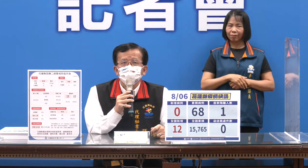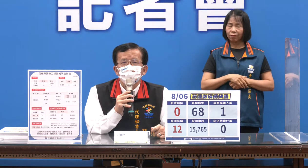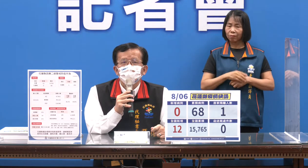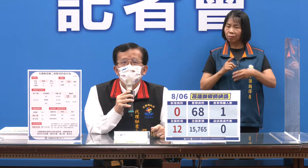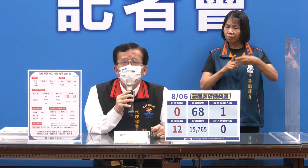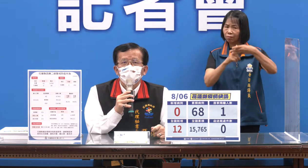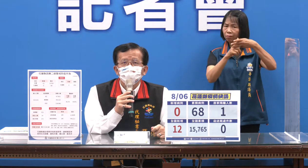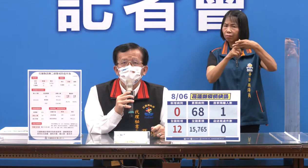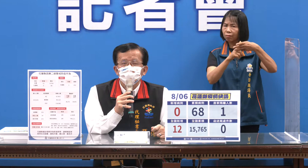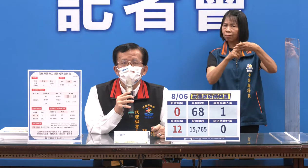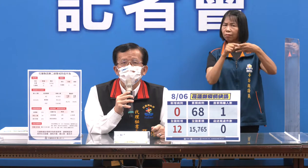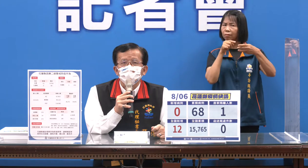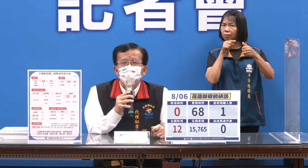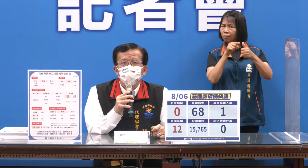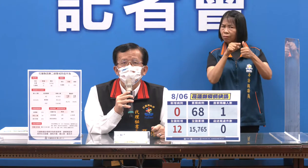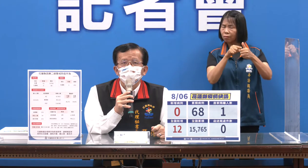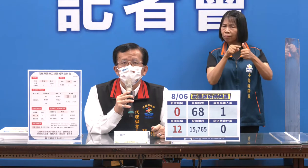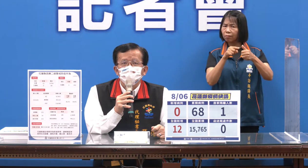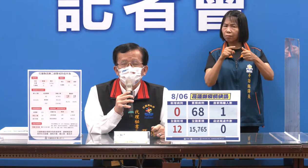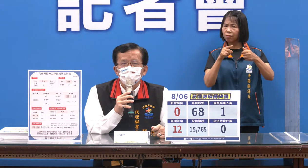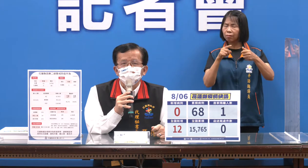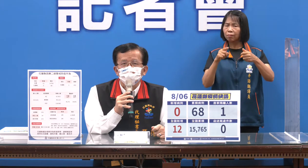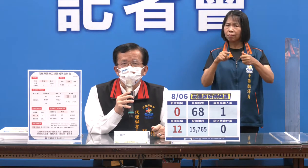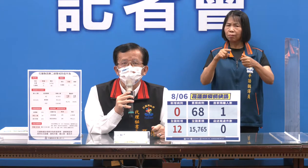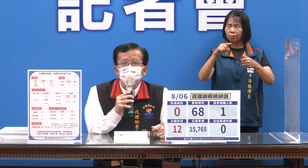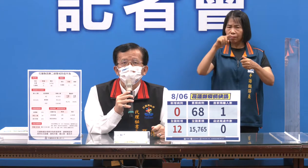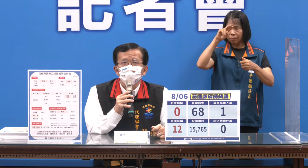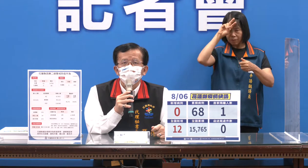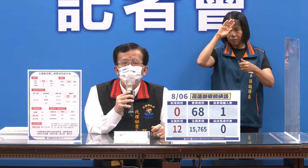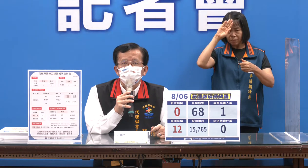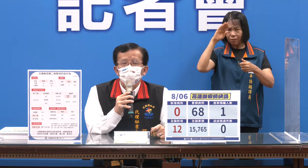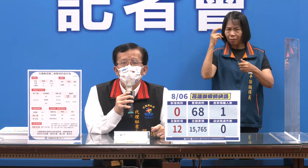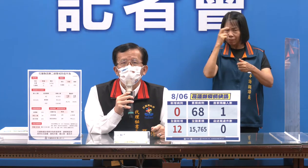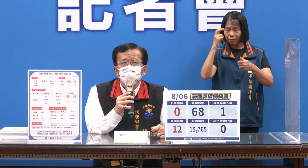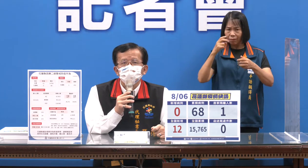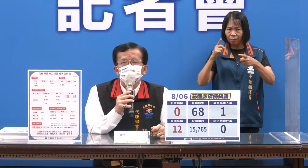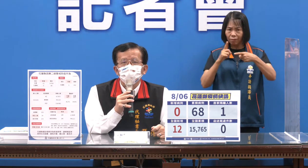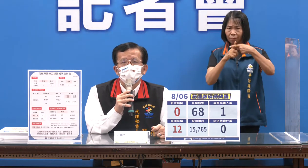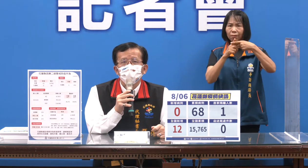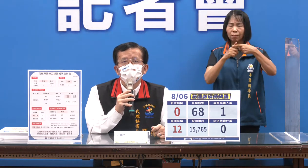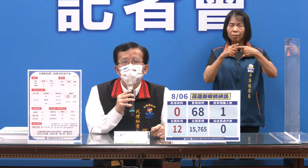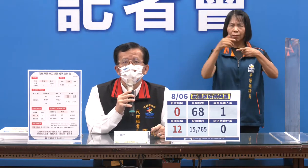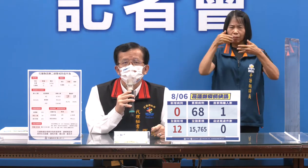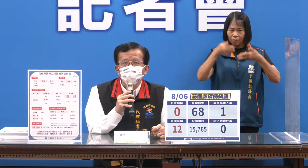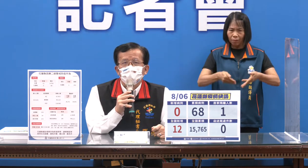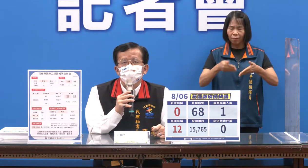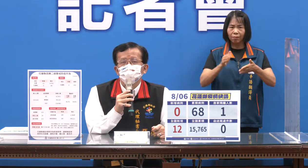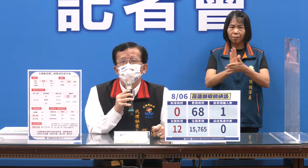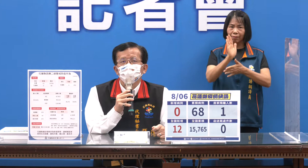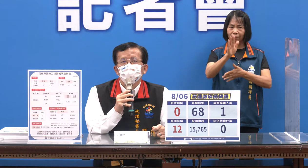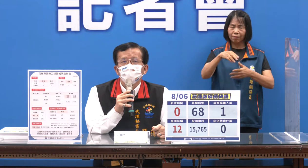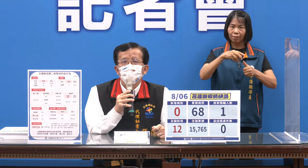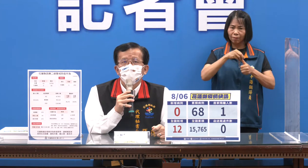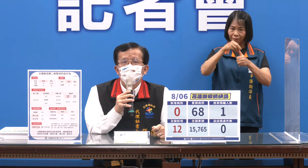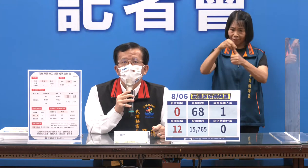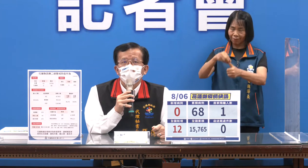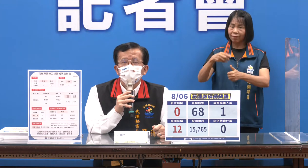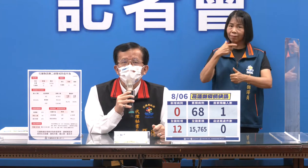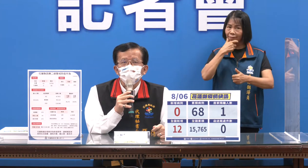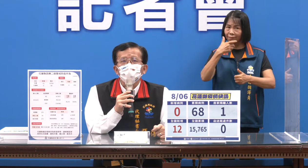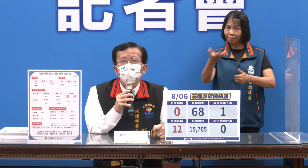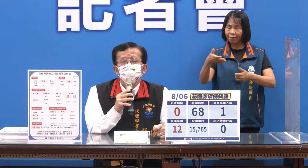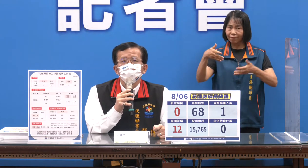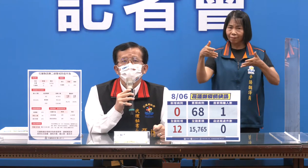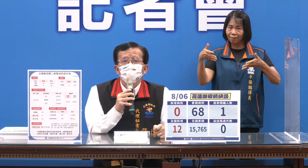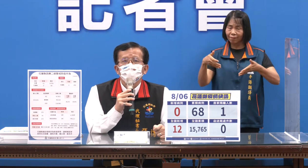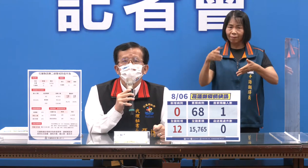要是他在确诊移到慈济去做后续的治疗时候，他的